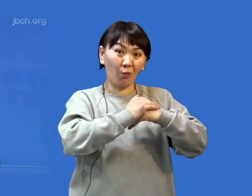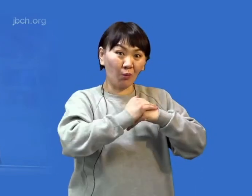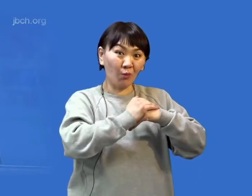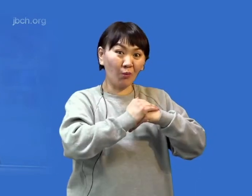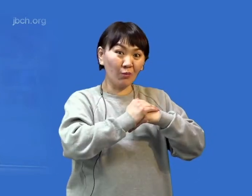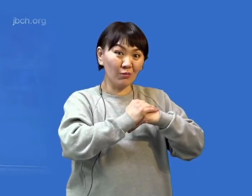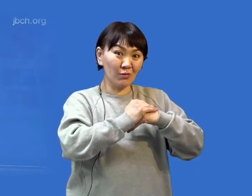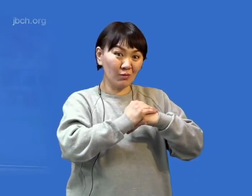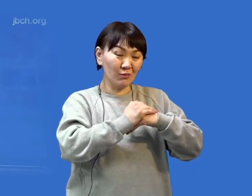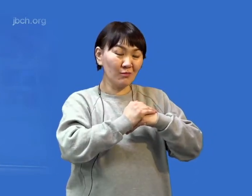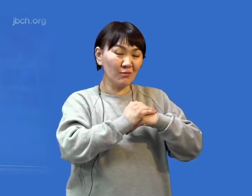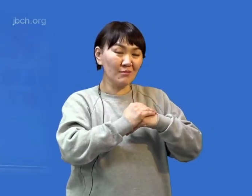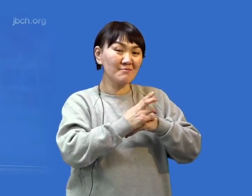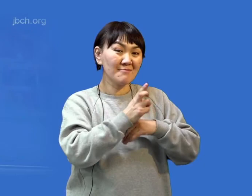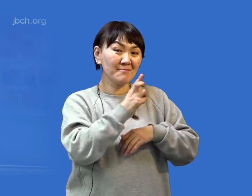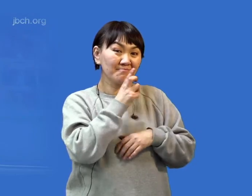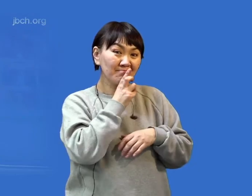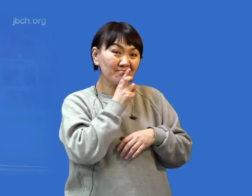гамшигаас